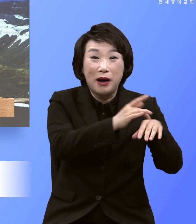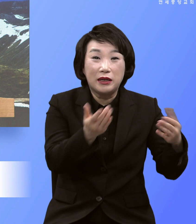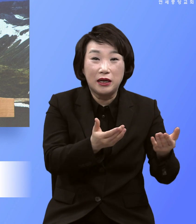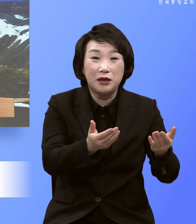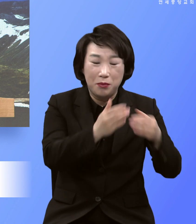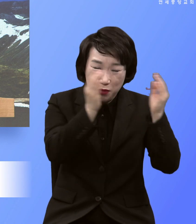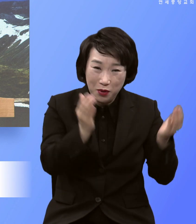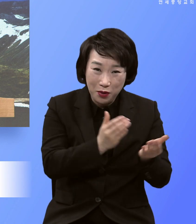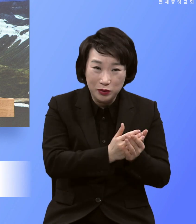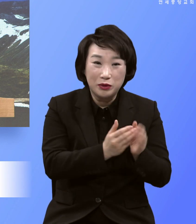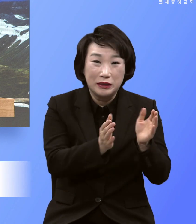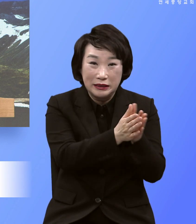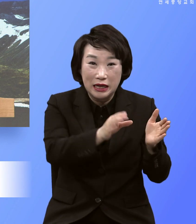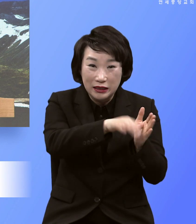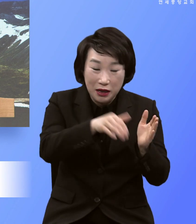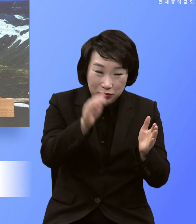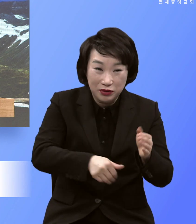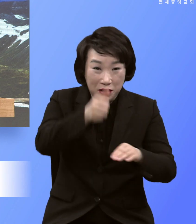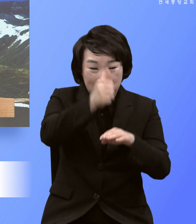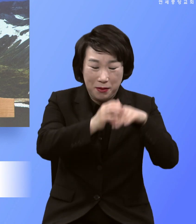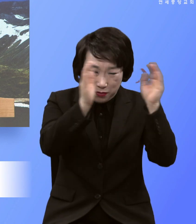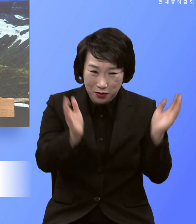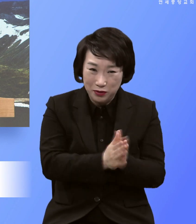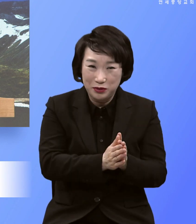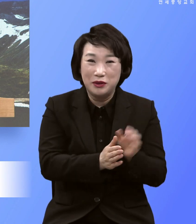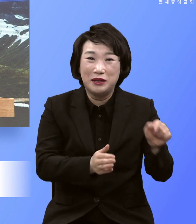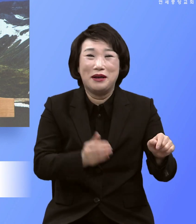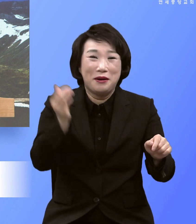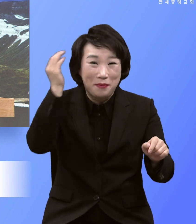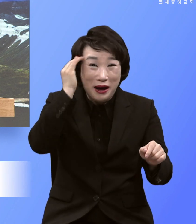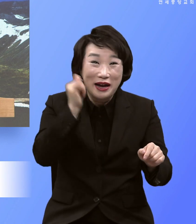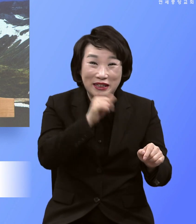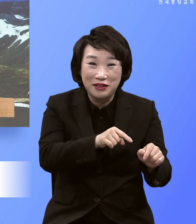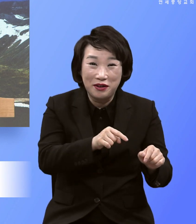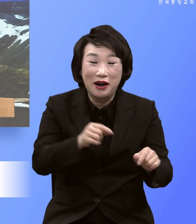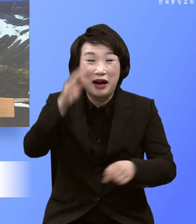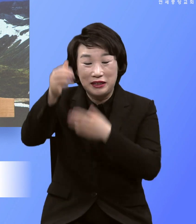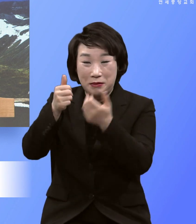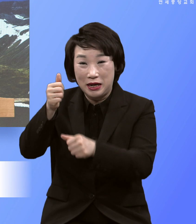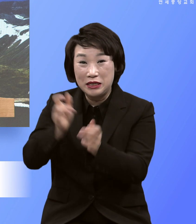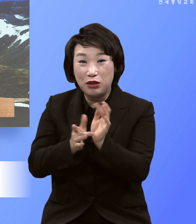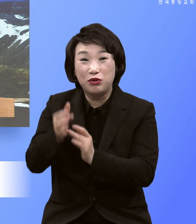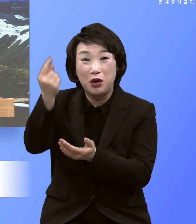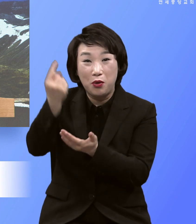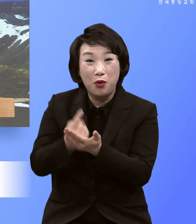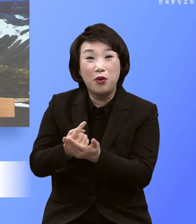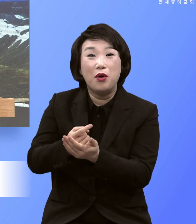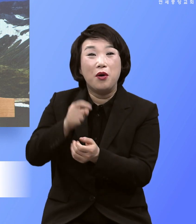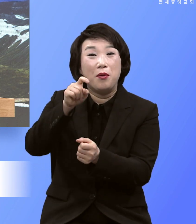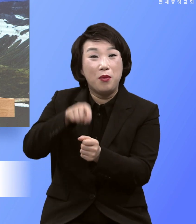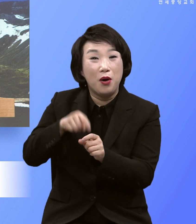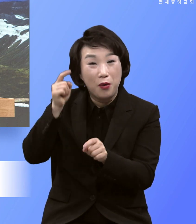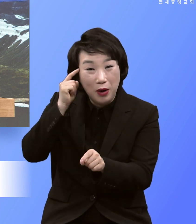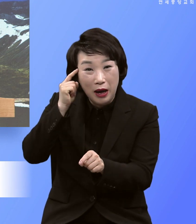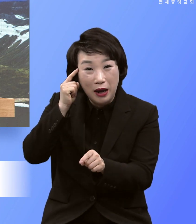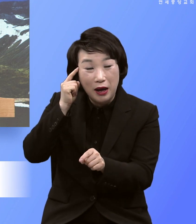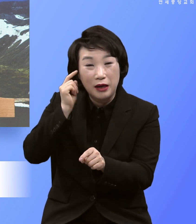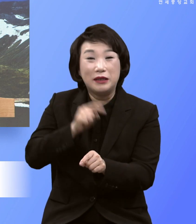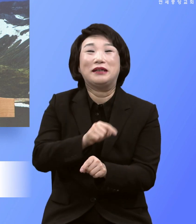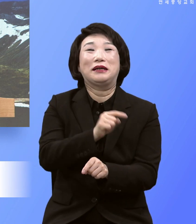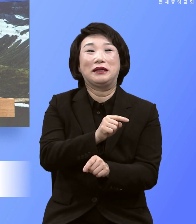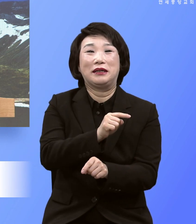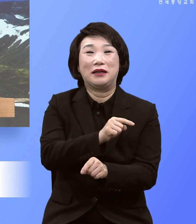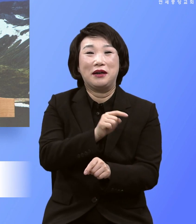일을 시작부터 끝까지 방해하고 그래서 하나님의 아들이 이 땅에 나타나신 목적이